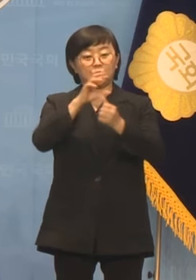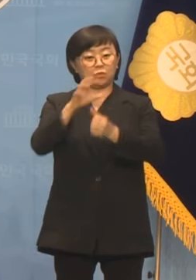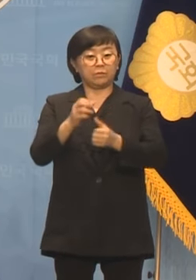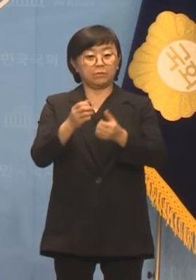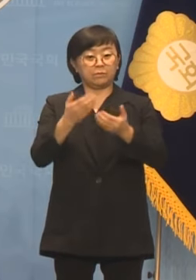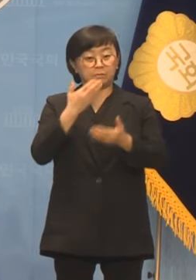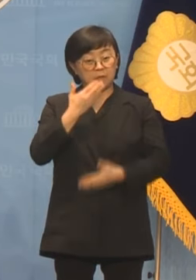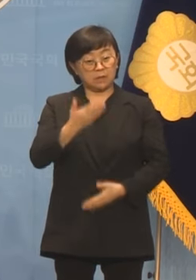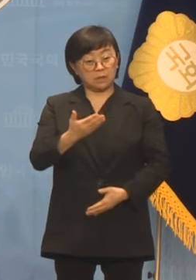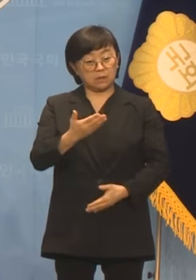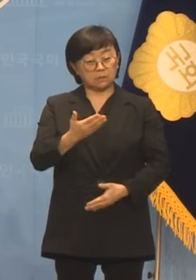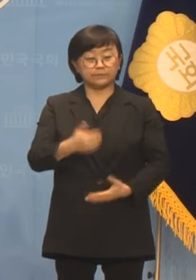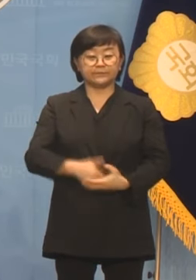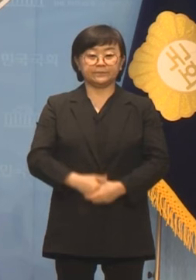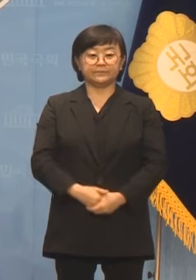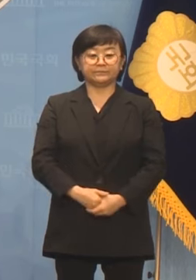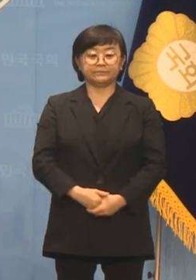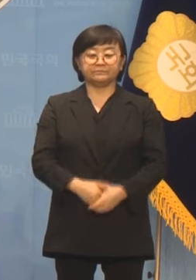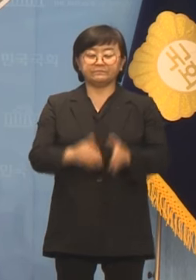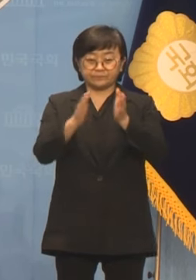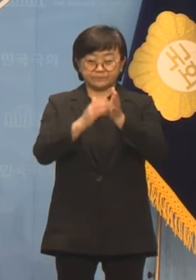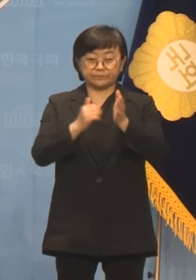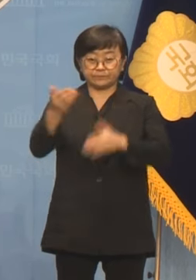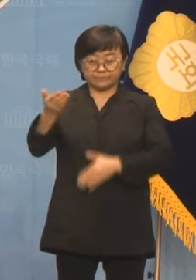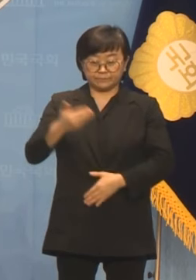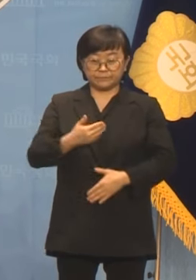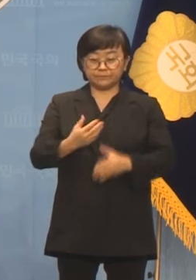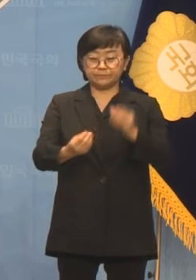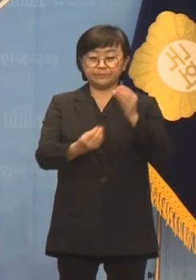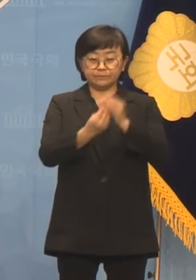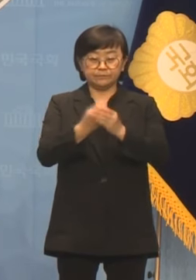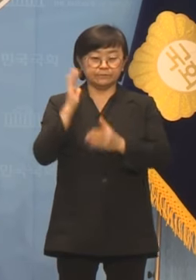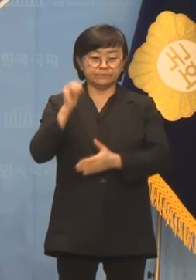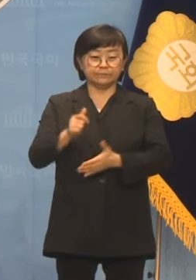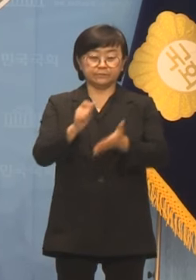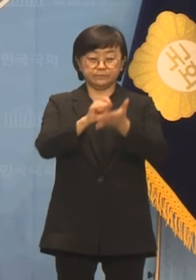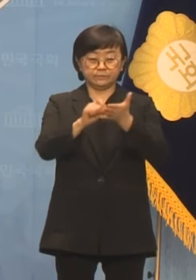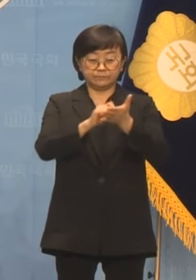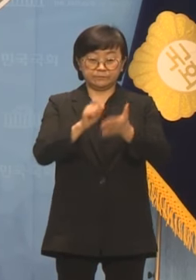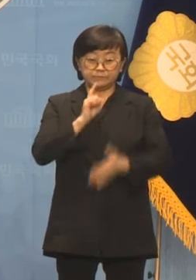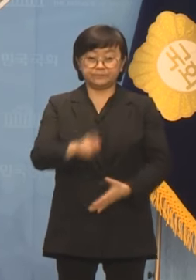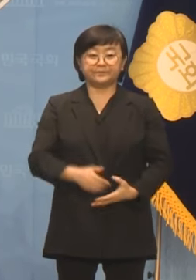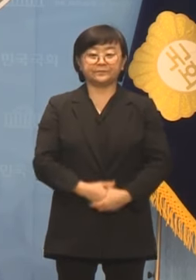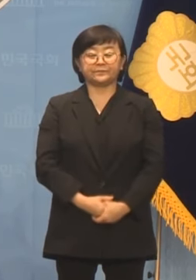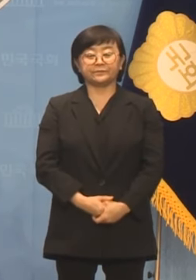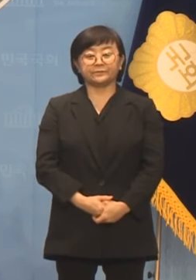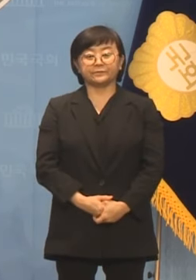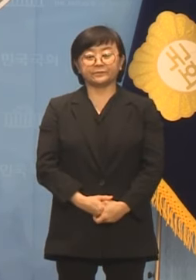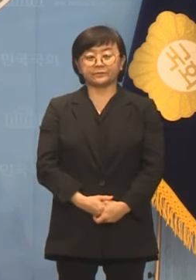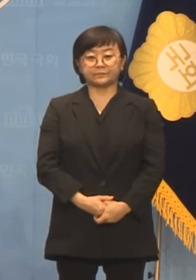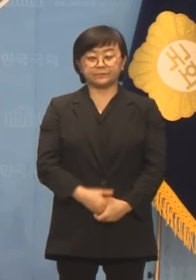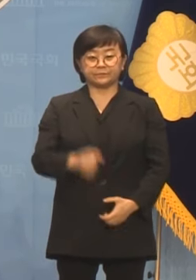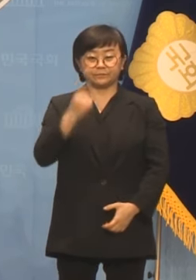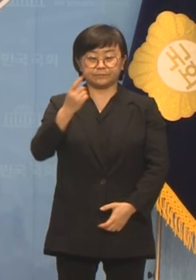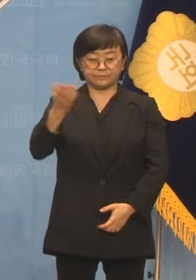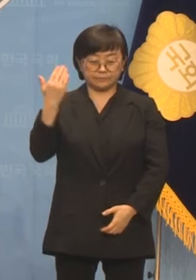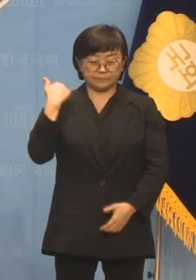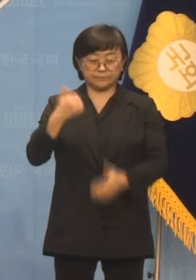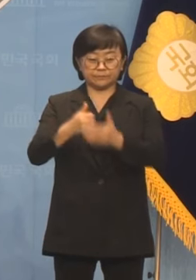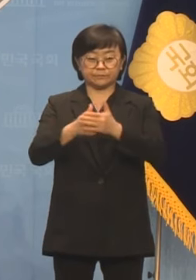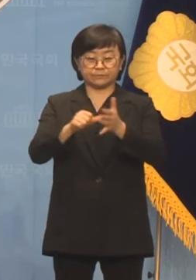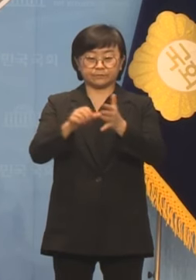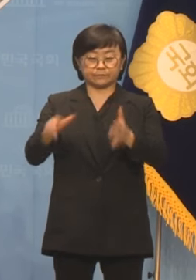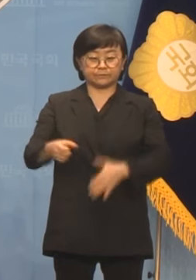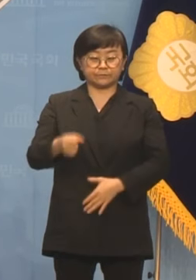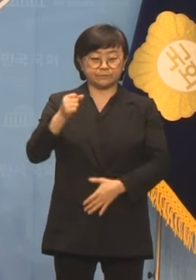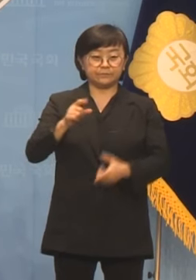선물입니까? 뒷구멍으로 몰래 받은 뇌물도 대통령 기록물입니까? 한 달 전 명품백 수수